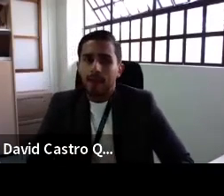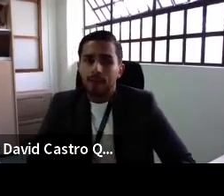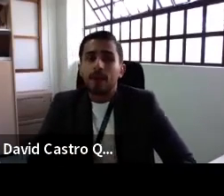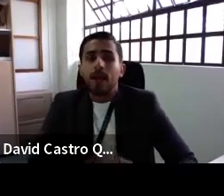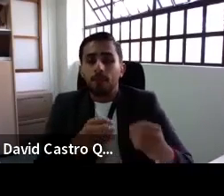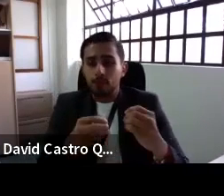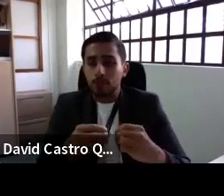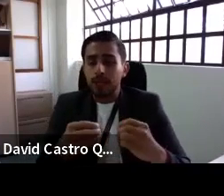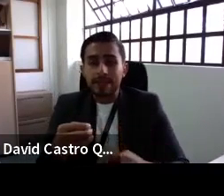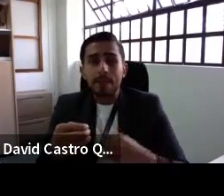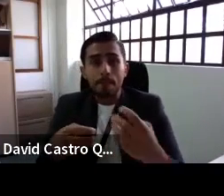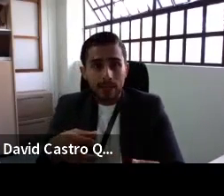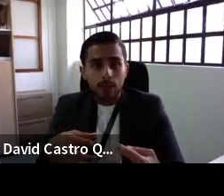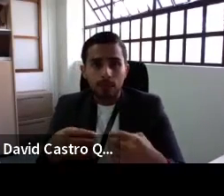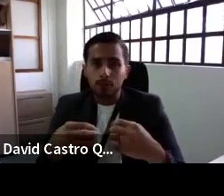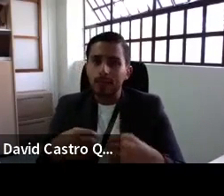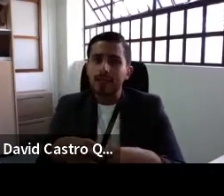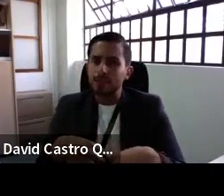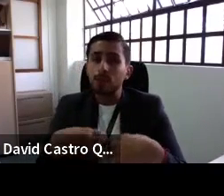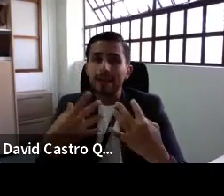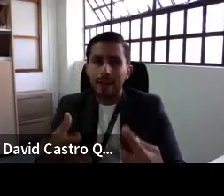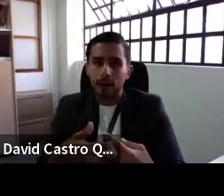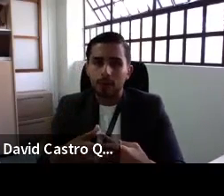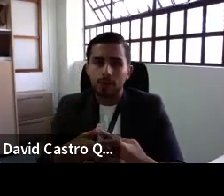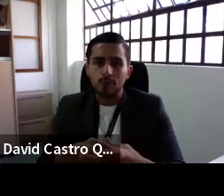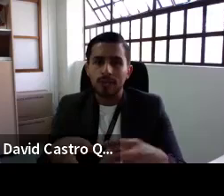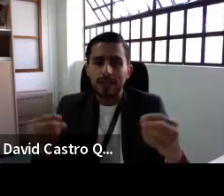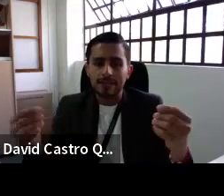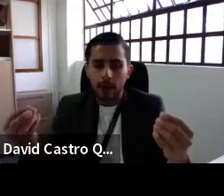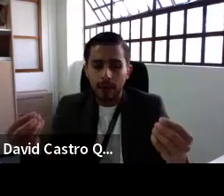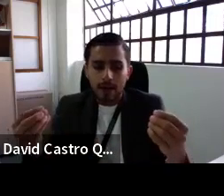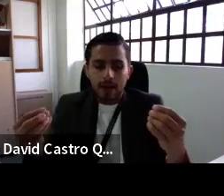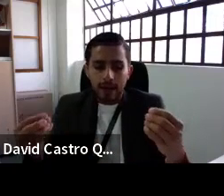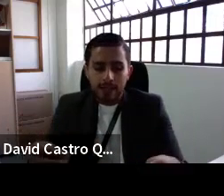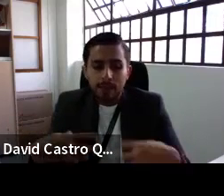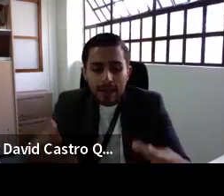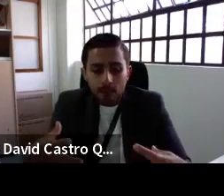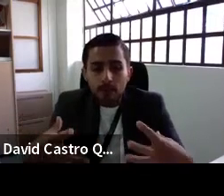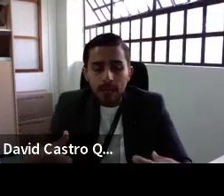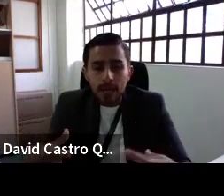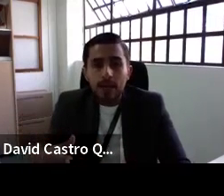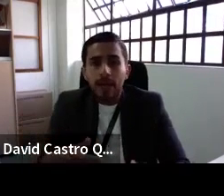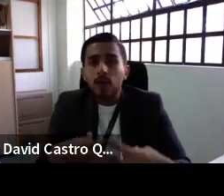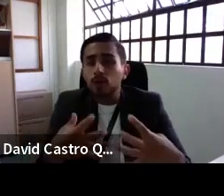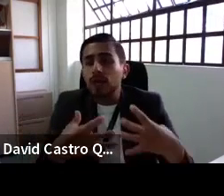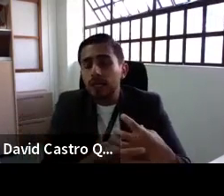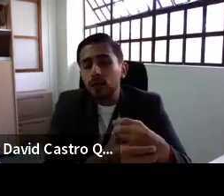el profesor tiene que ser empático, el profesor tiene que ser muy claro, el profesor tiene que saber explicar muy bien el contenido